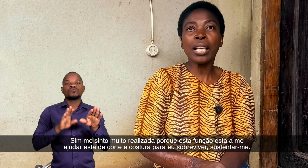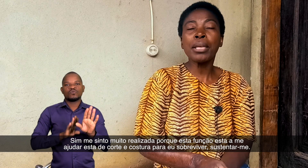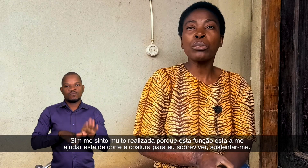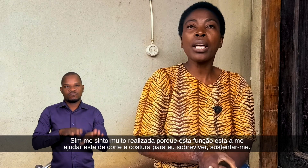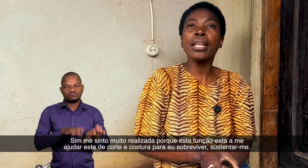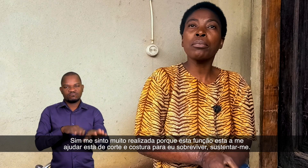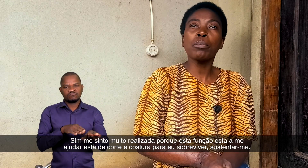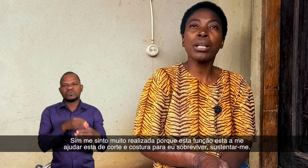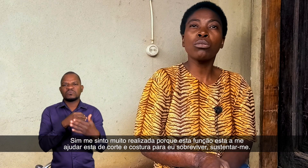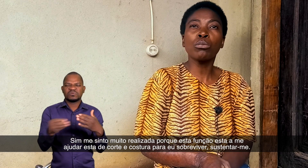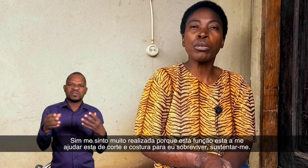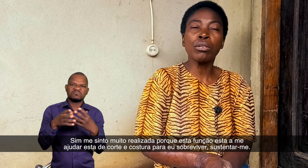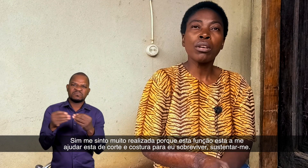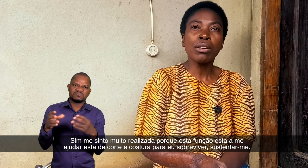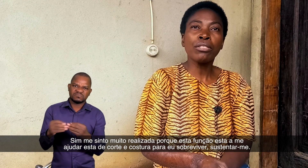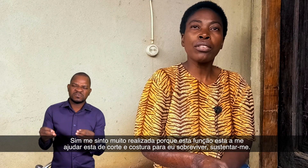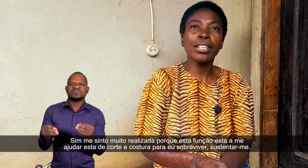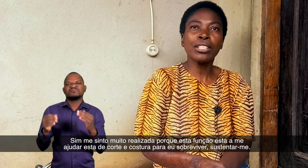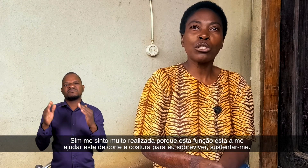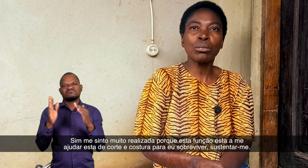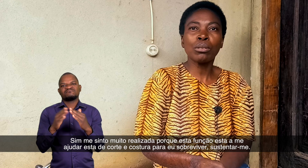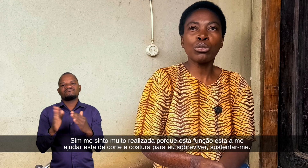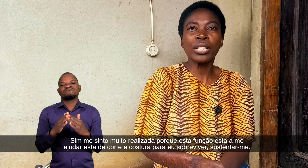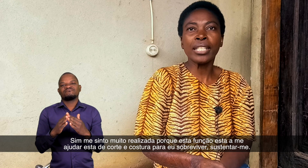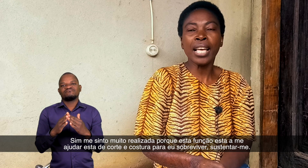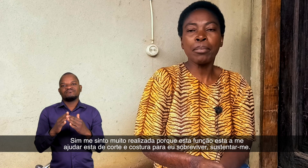está a me ajudar para eu me sustentar.